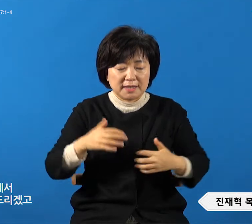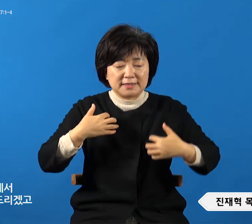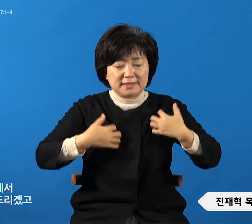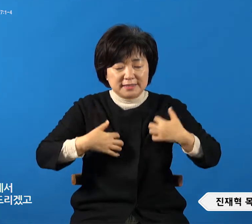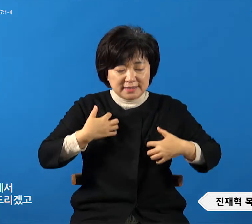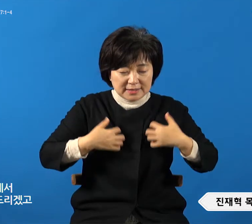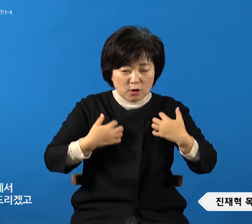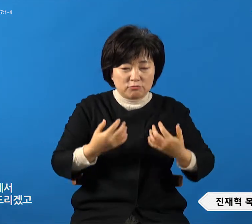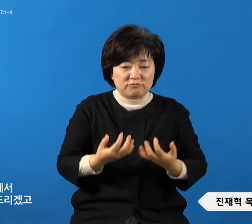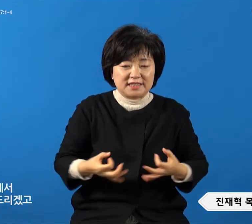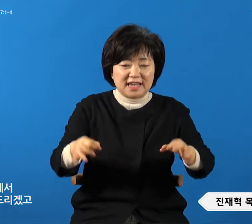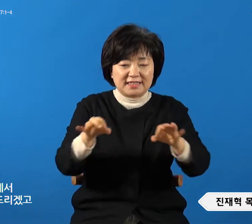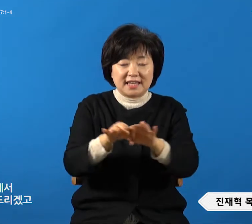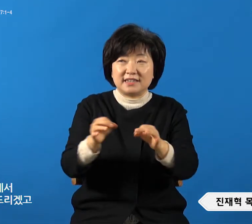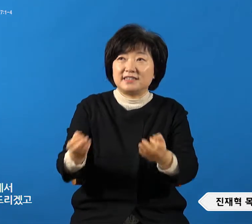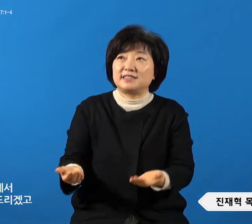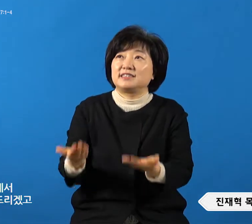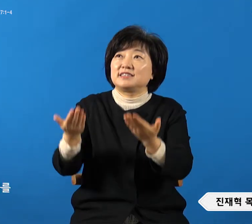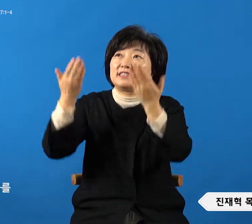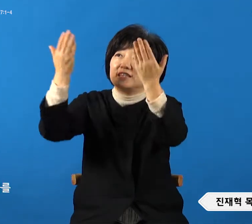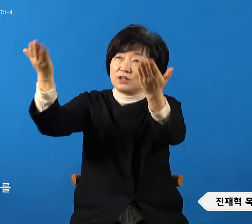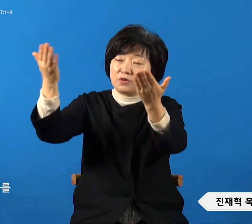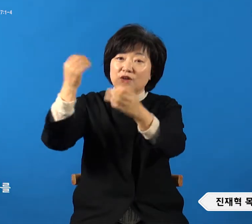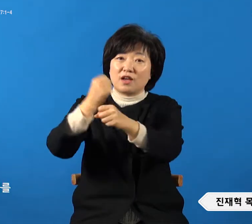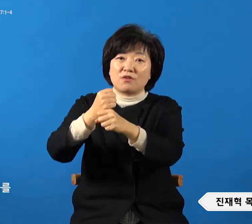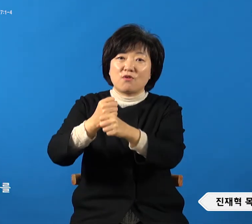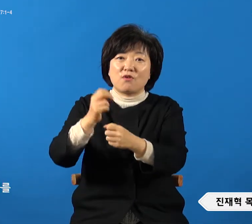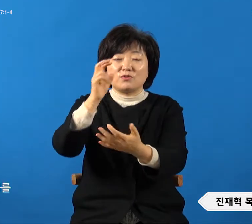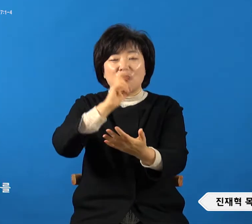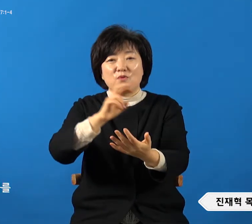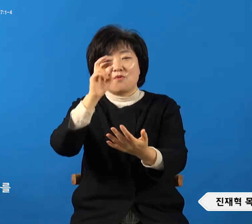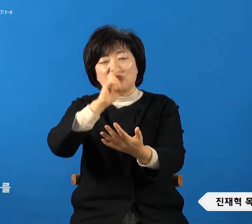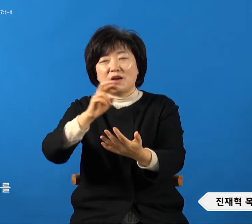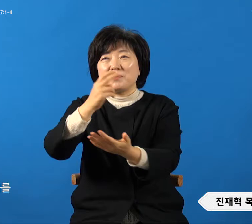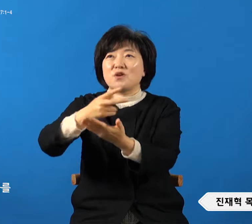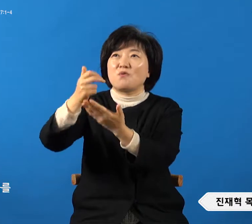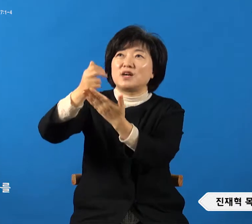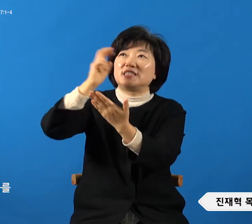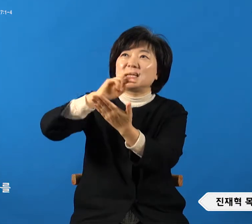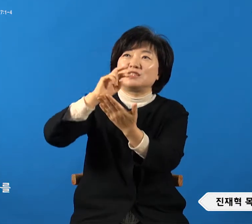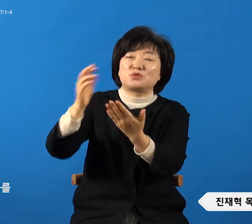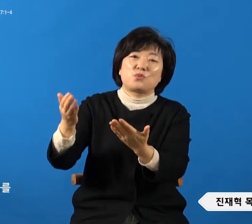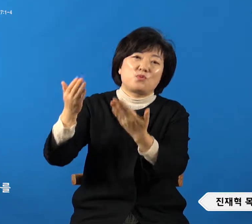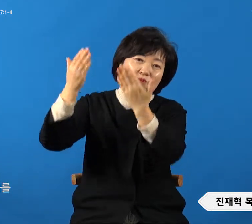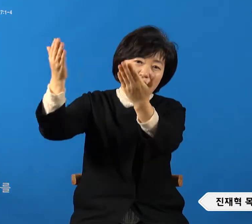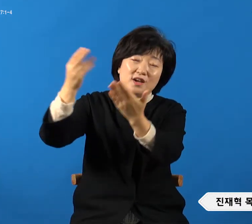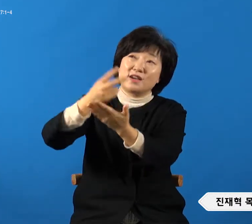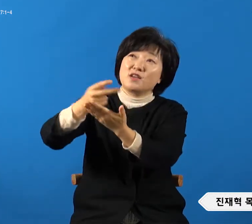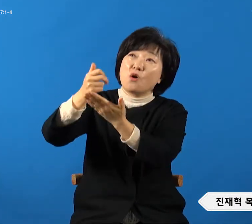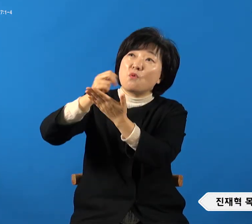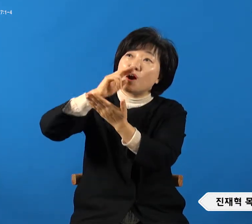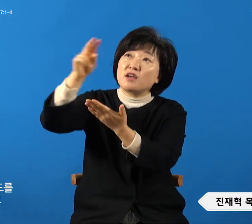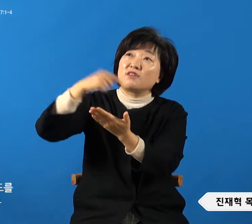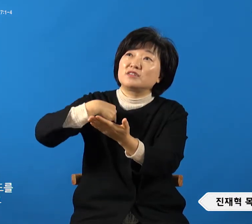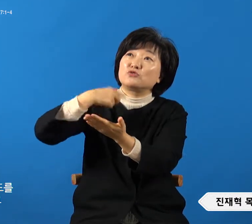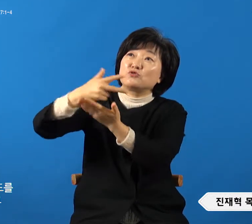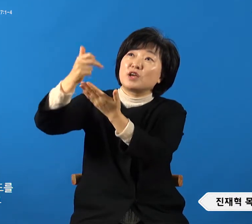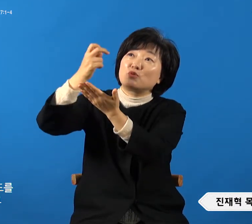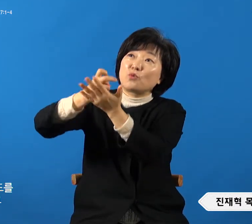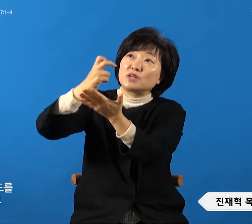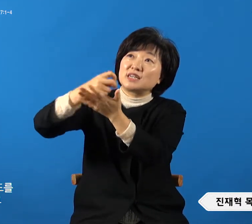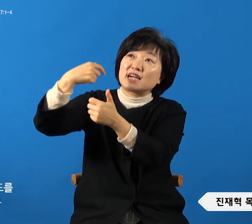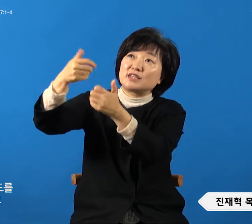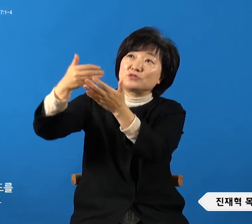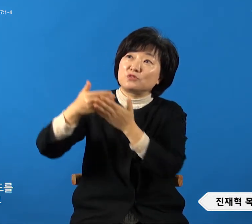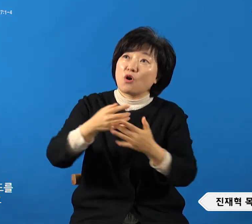드리겠고 노래하며 여호와를 찬송하리로다. 11절 그는 이야기합니다. 여호와여 주의 도를 내게 가르치시며